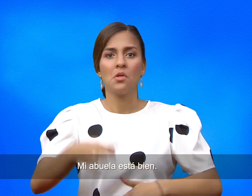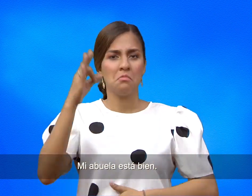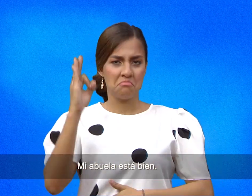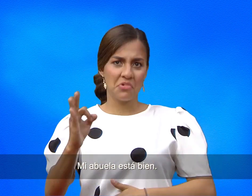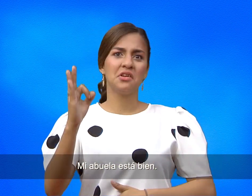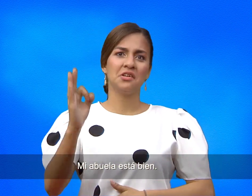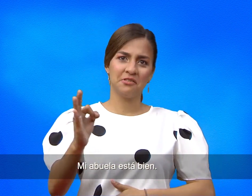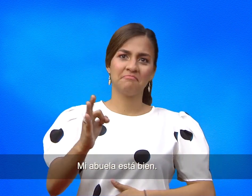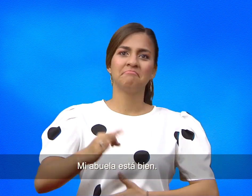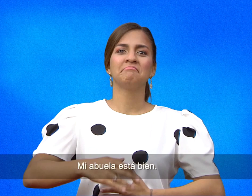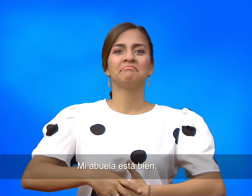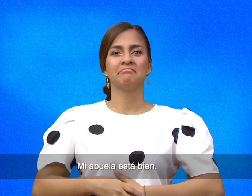está bien.